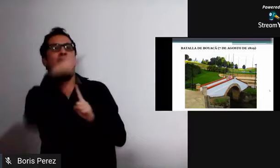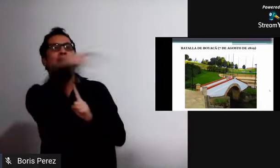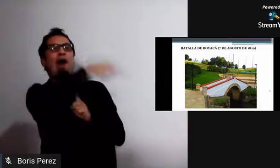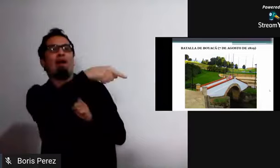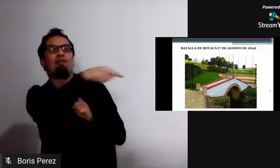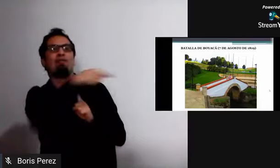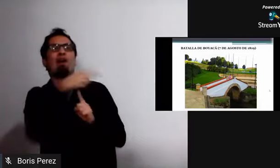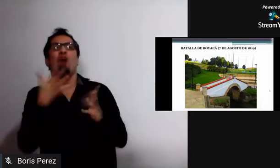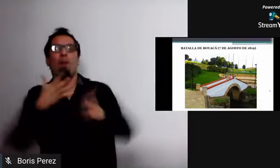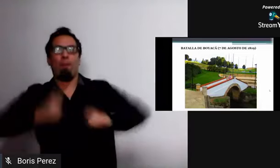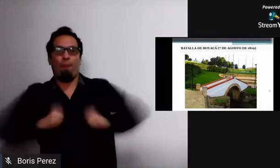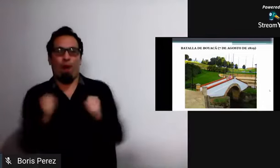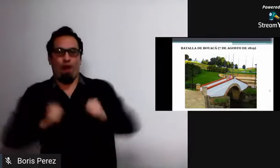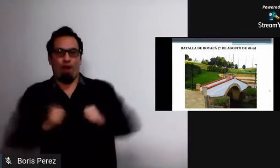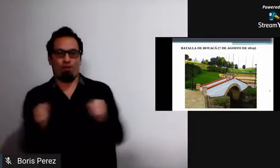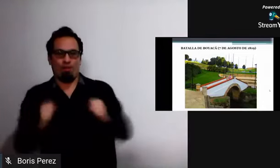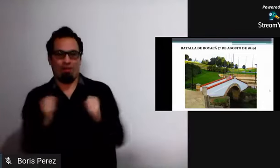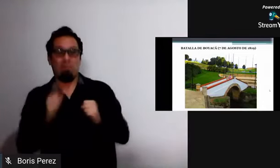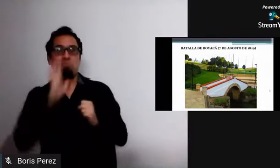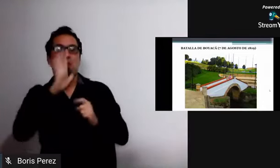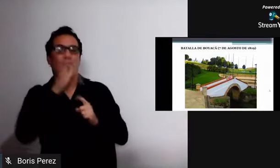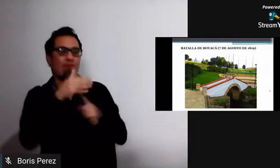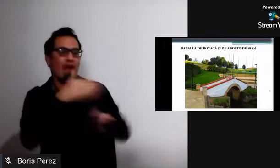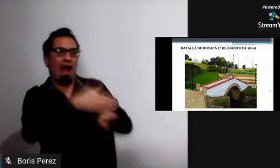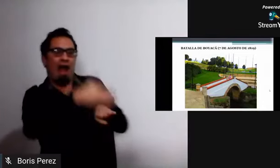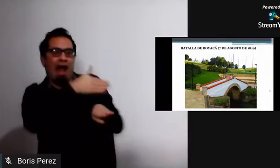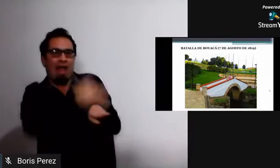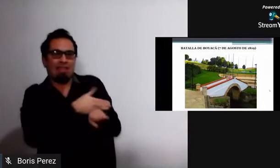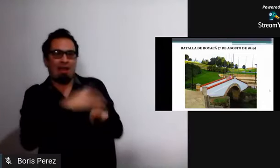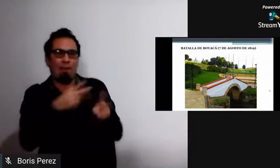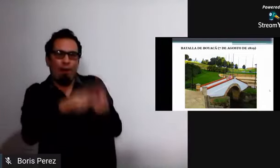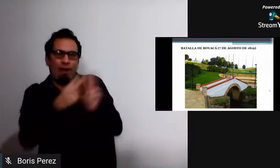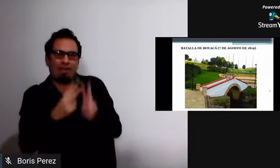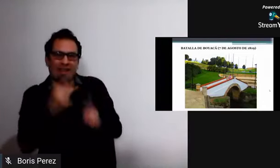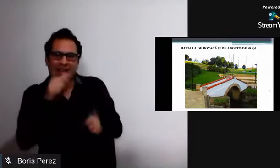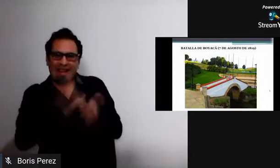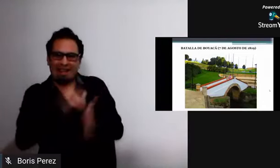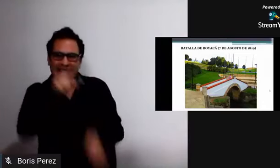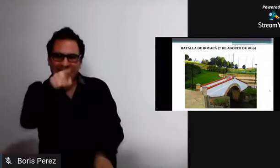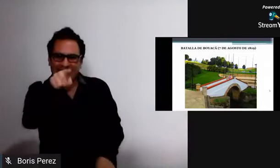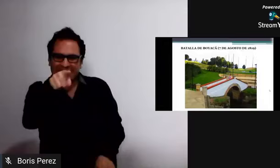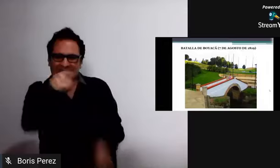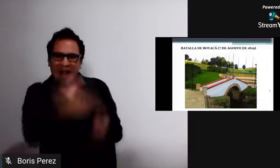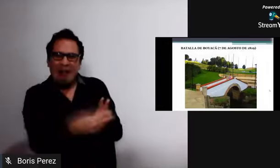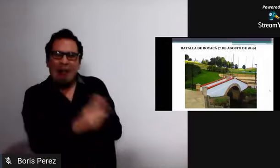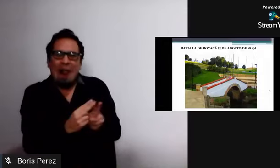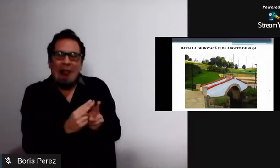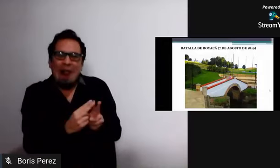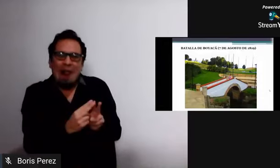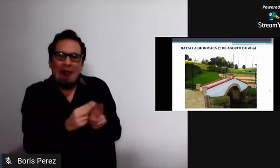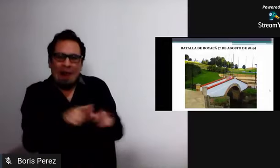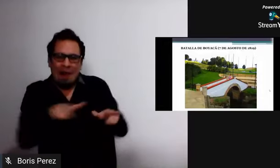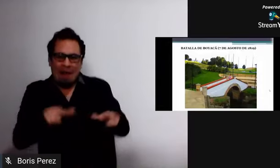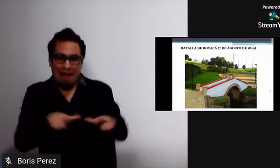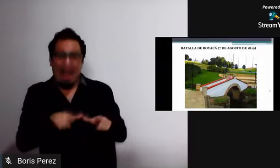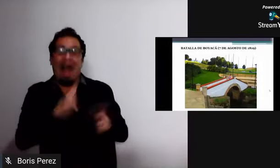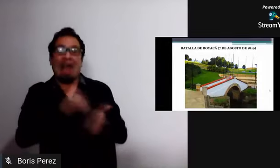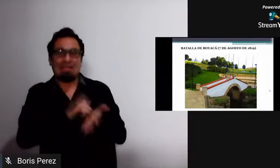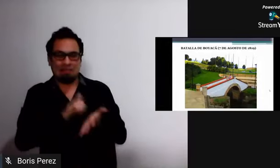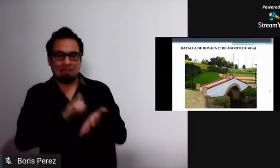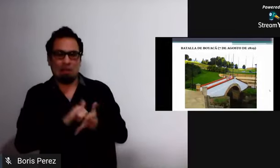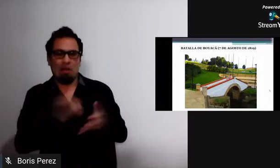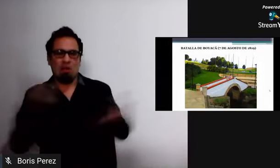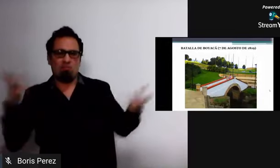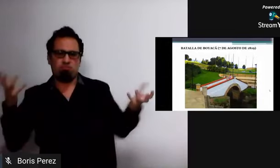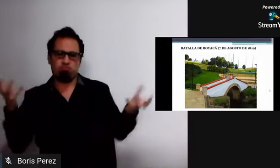estaban dando algunas personas que se unieron a esa causa. Lo que ellos querían era volver a llegar a